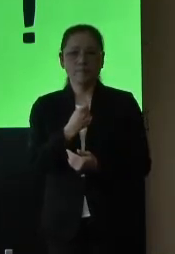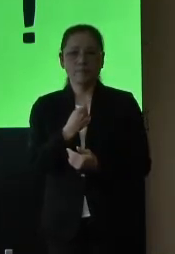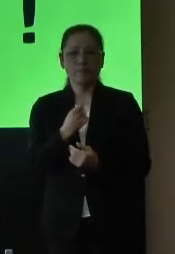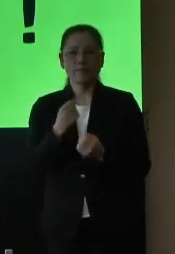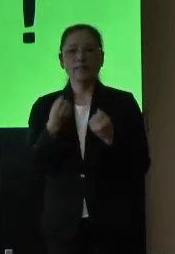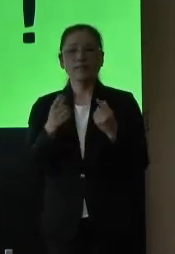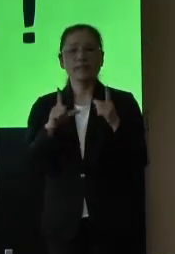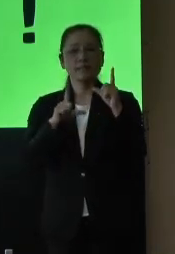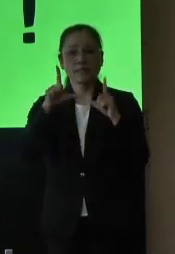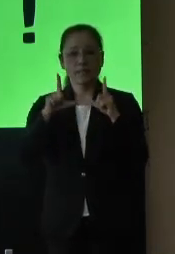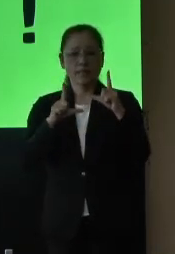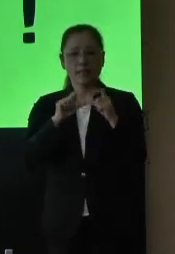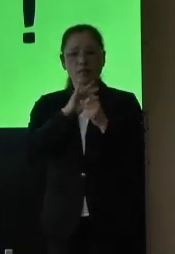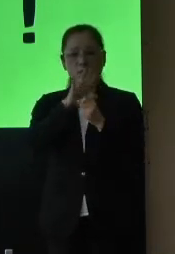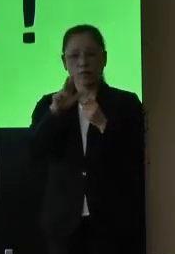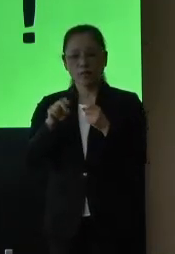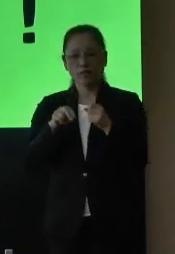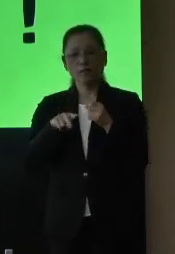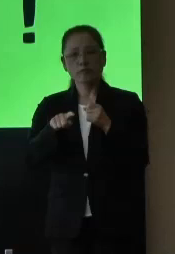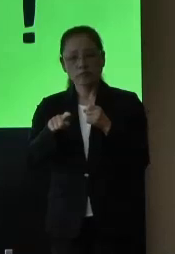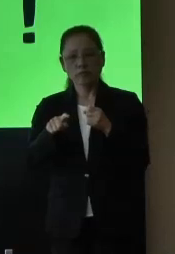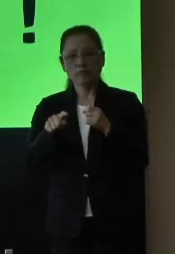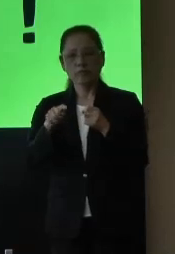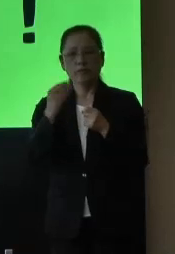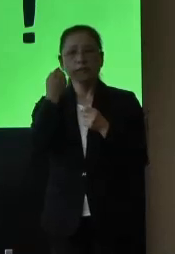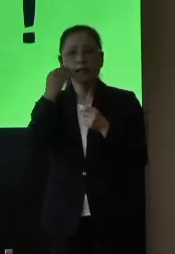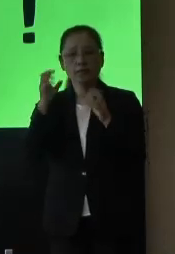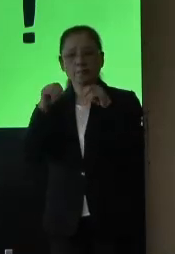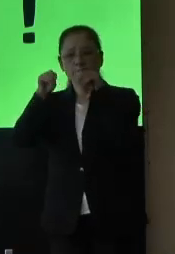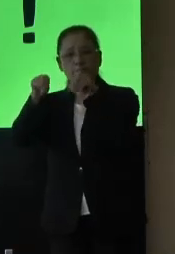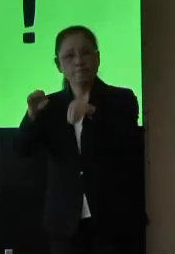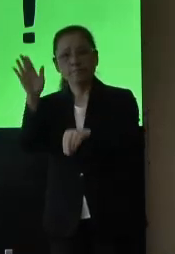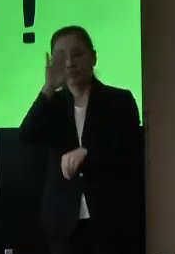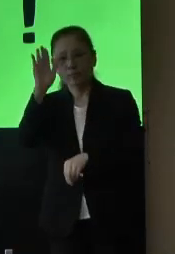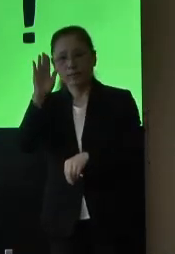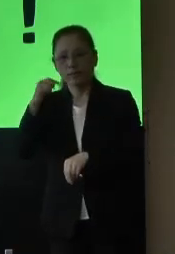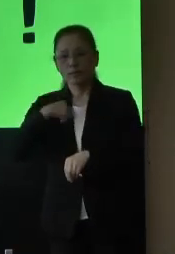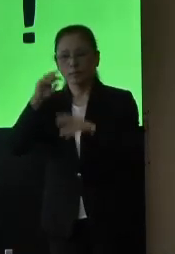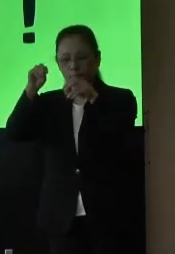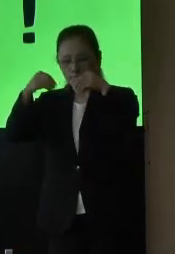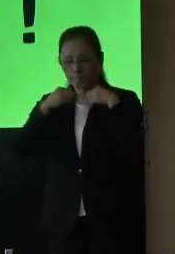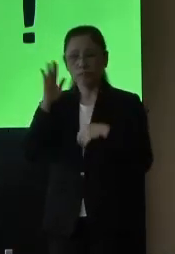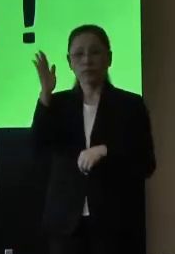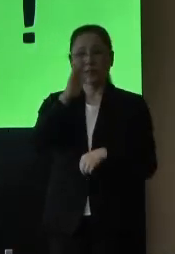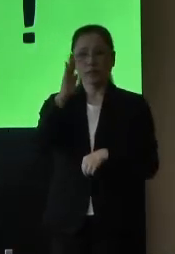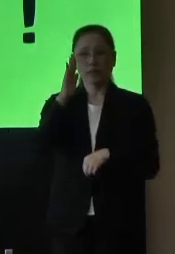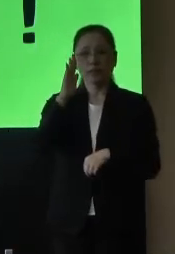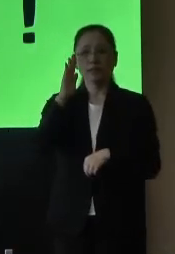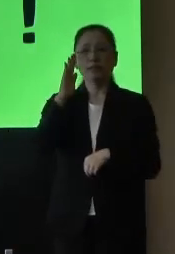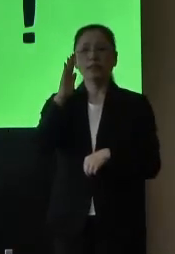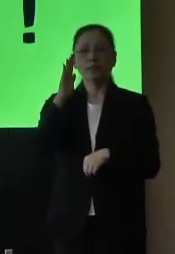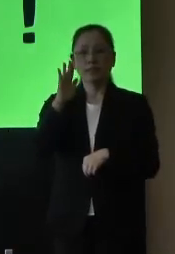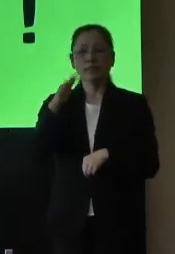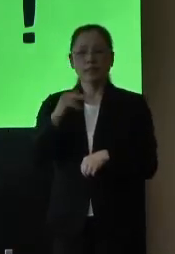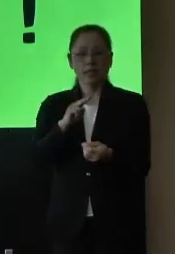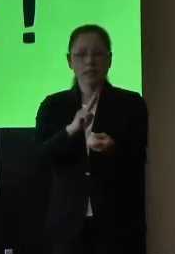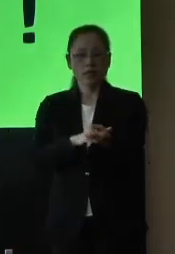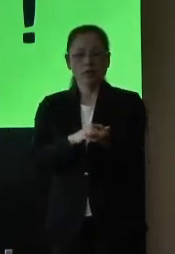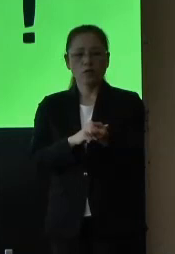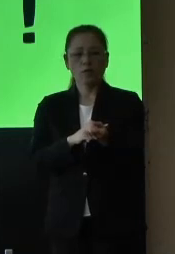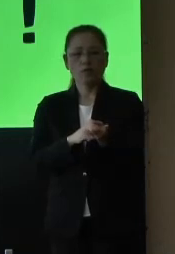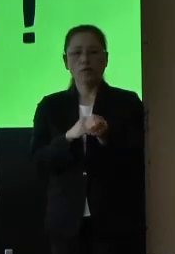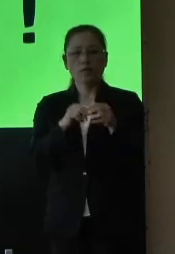スを人にうつさない、自分自身がうつらない、そして医療体制